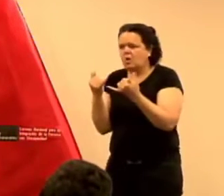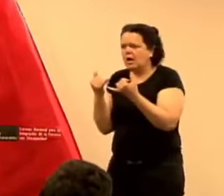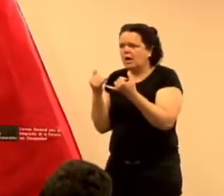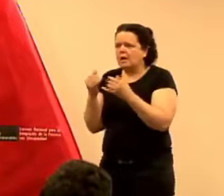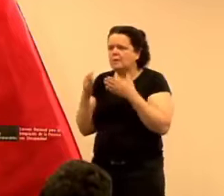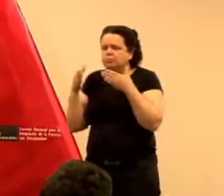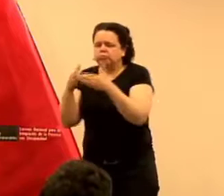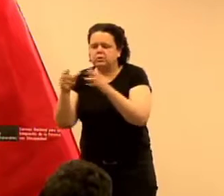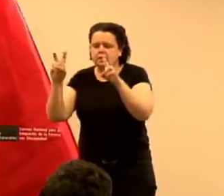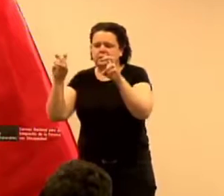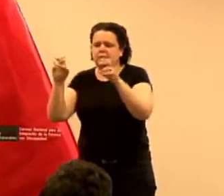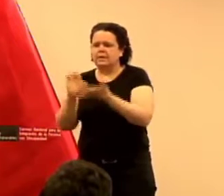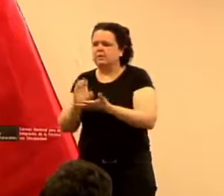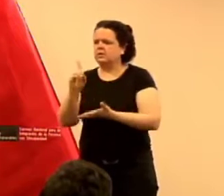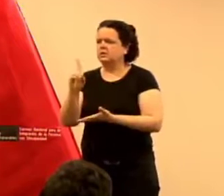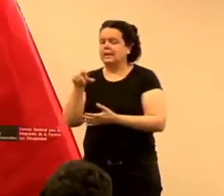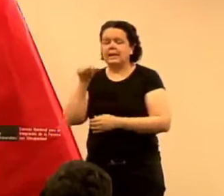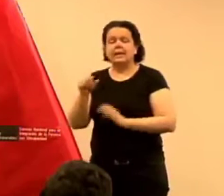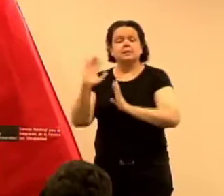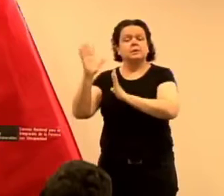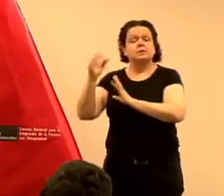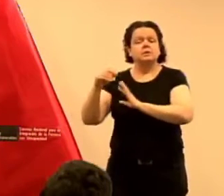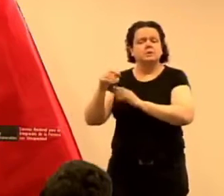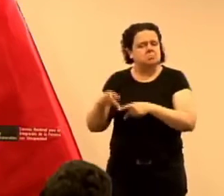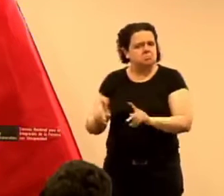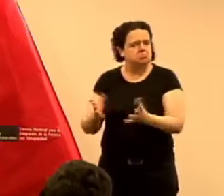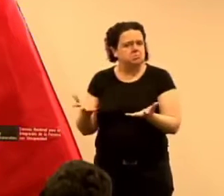tema de educación. Esta presentación me va a permitir también